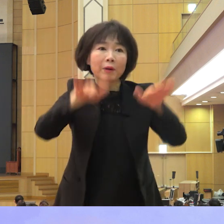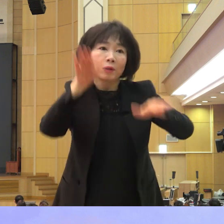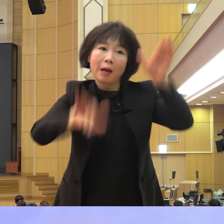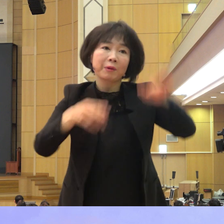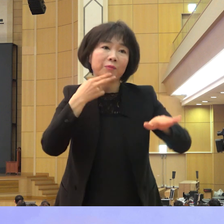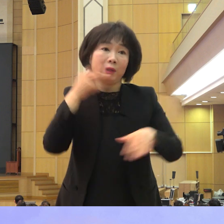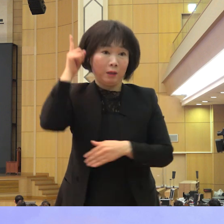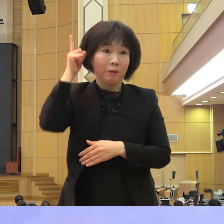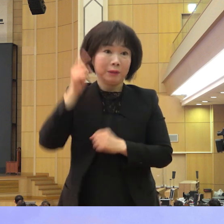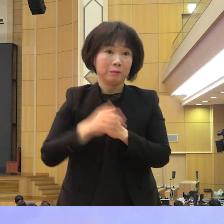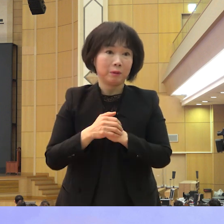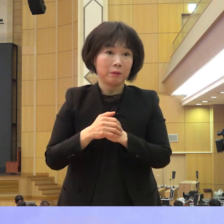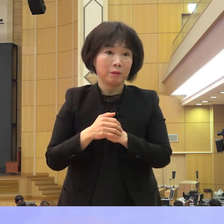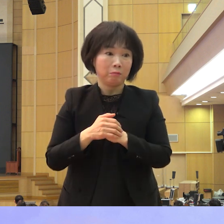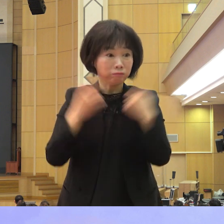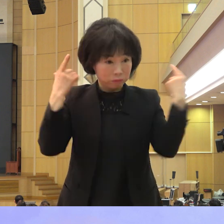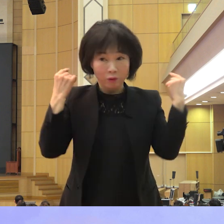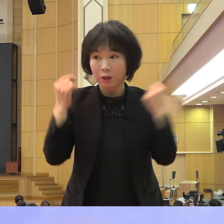이렇게